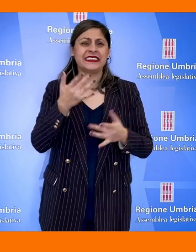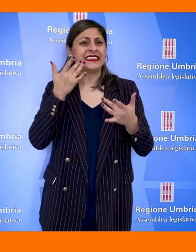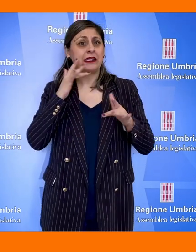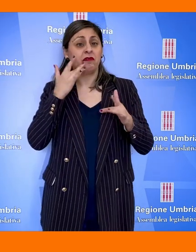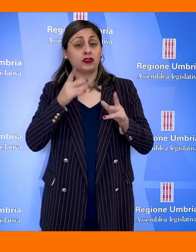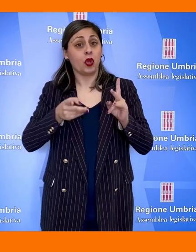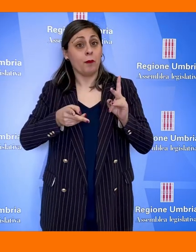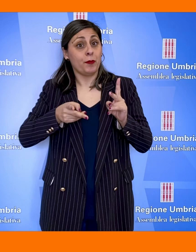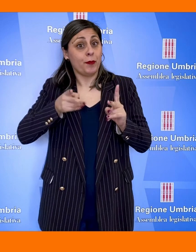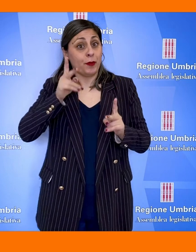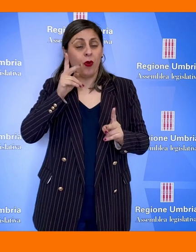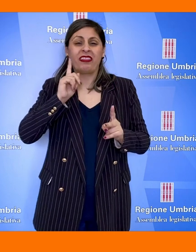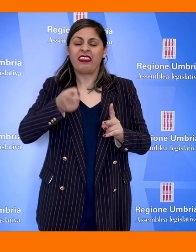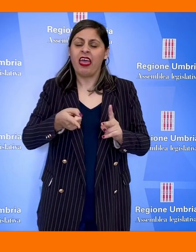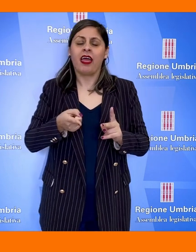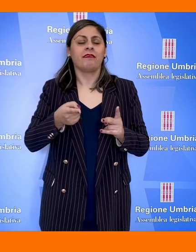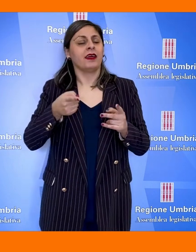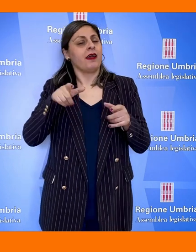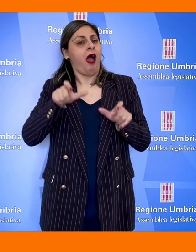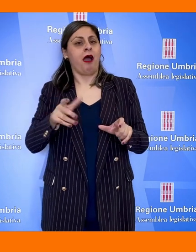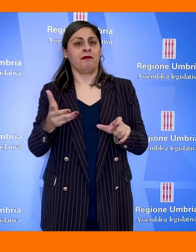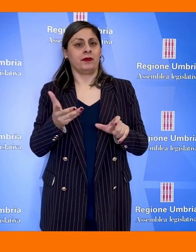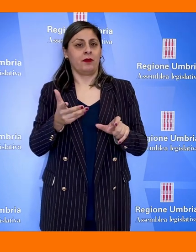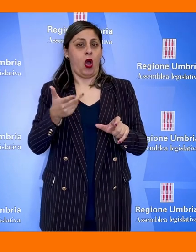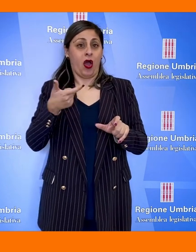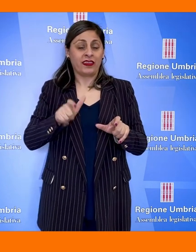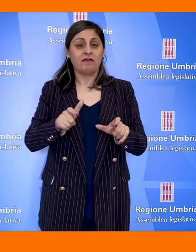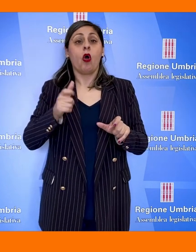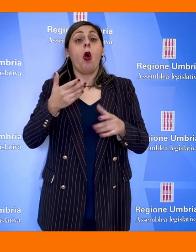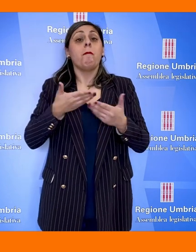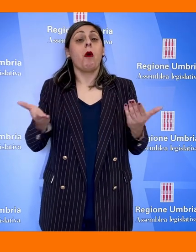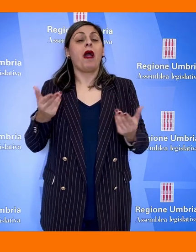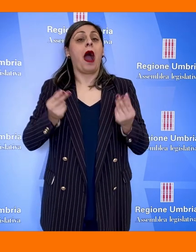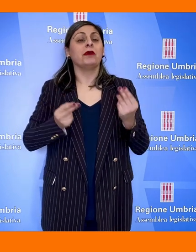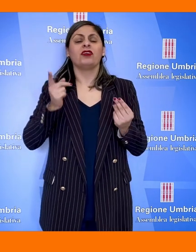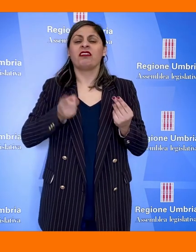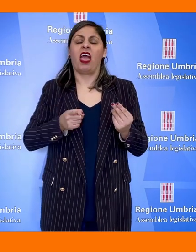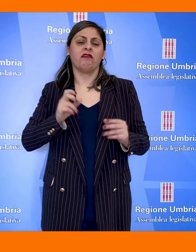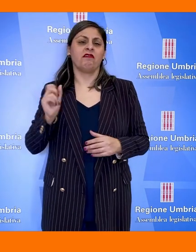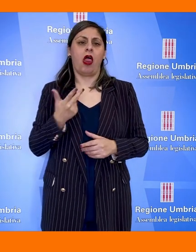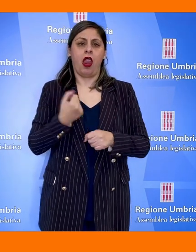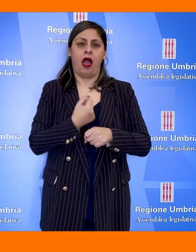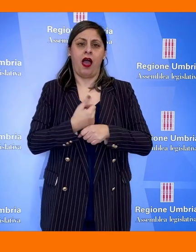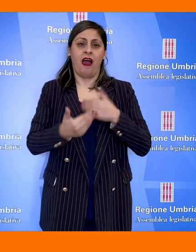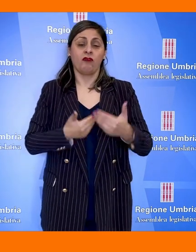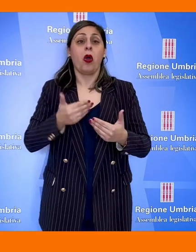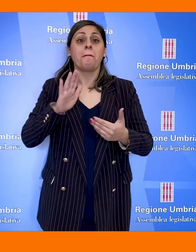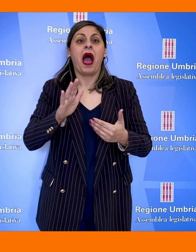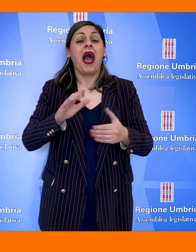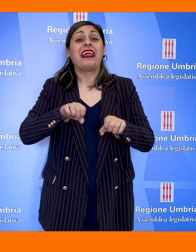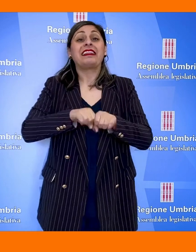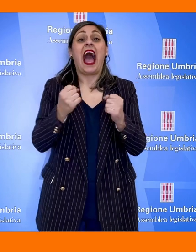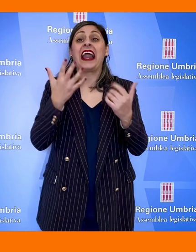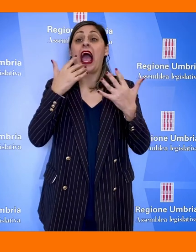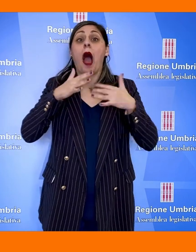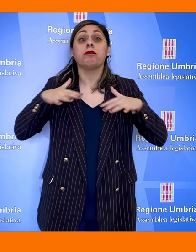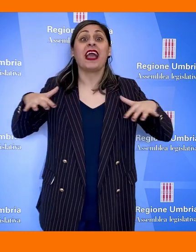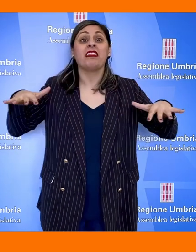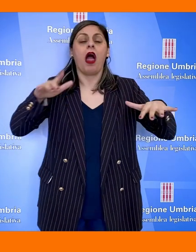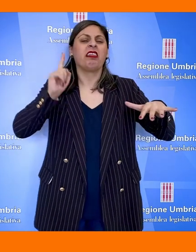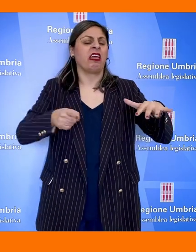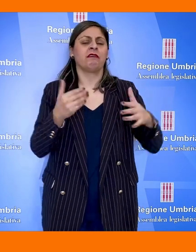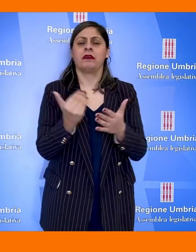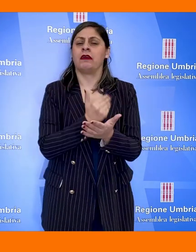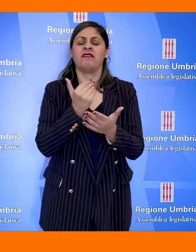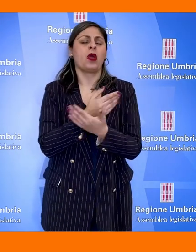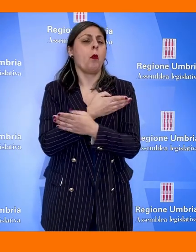che ulteriori semplificazioni devono essere fatte per rendere più efficace ed efficiente la pubblica amministrazione, ma si devono escludere danni